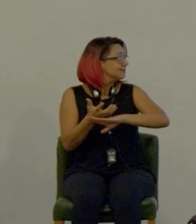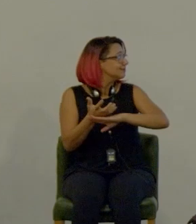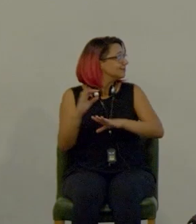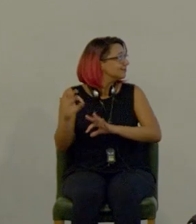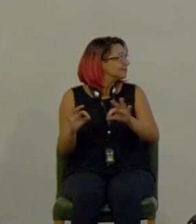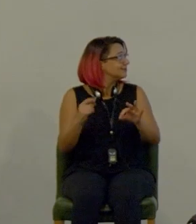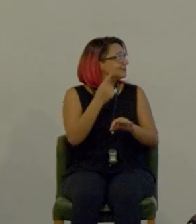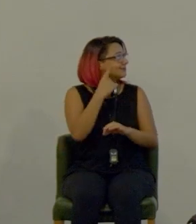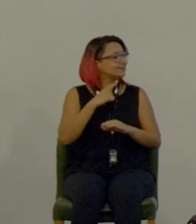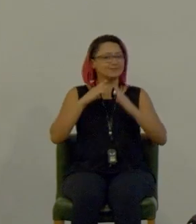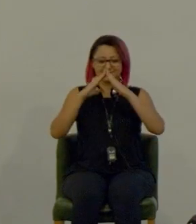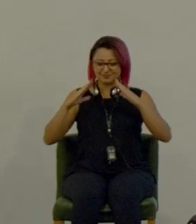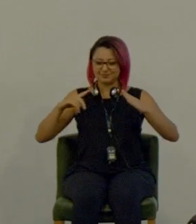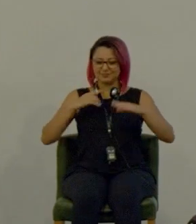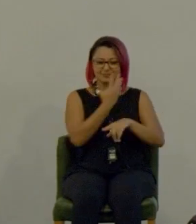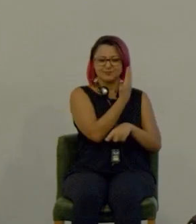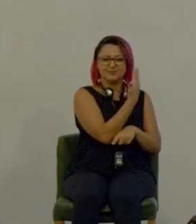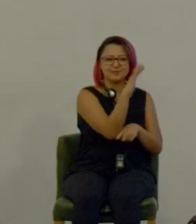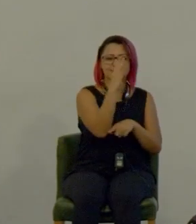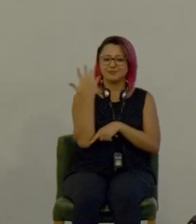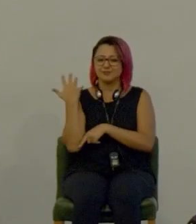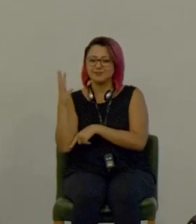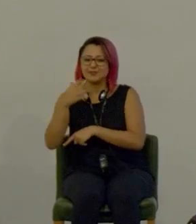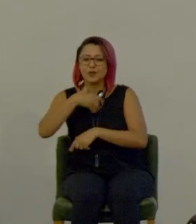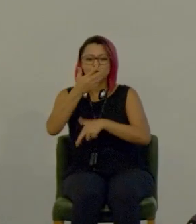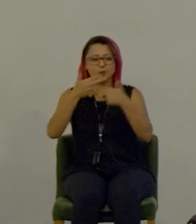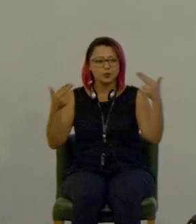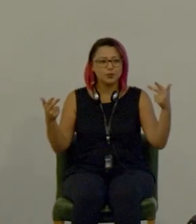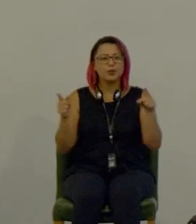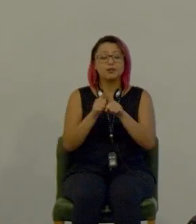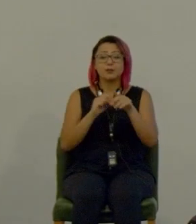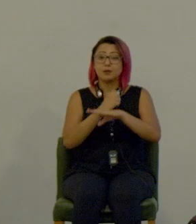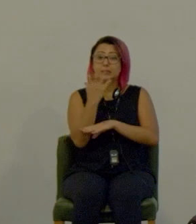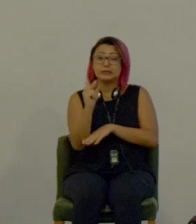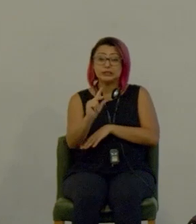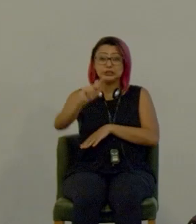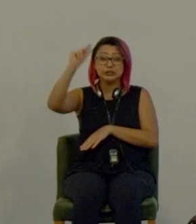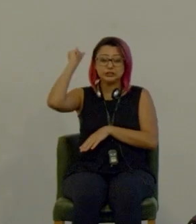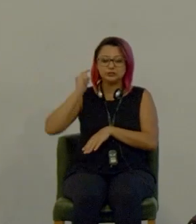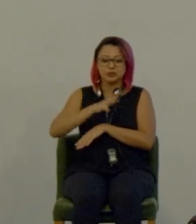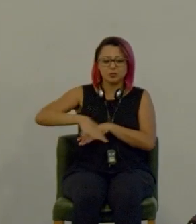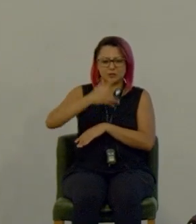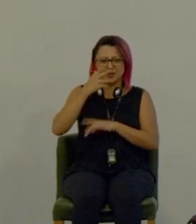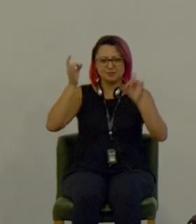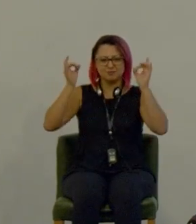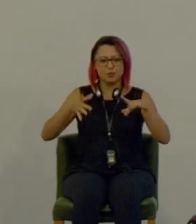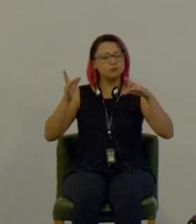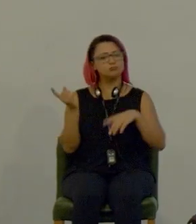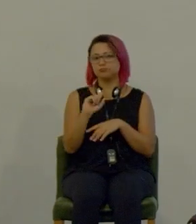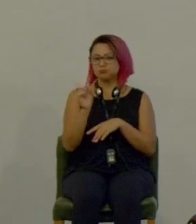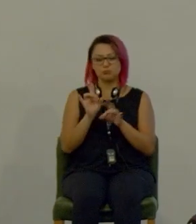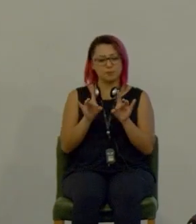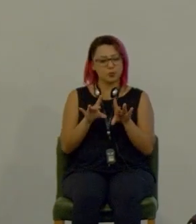aqui na frente, tem um monte de árvore frutífera e muita planta ornamental, né? Esse espaço que parece um espaço abandonado, na verdade,